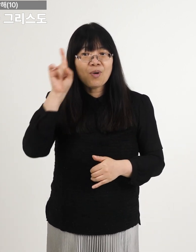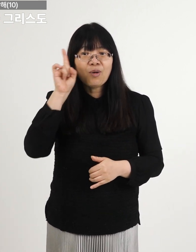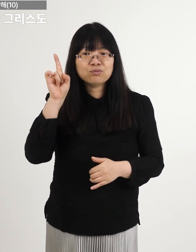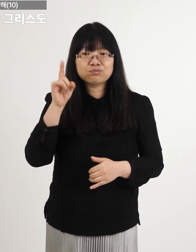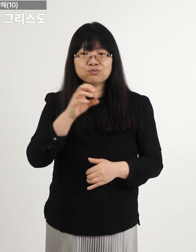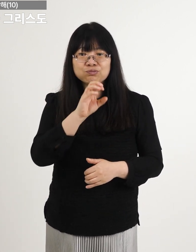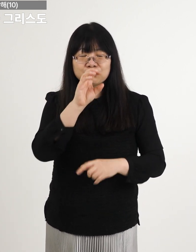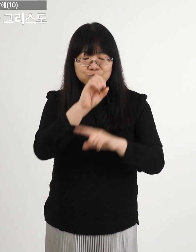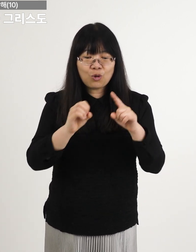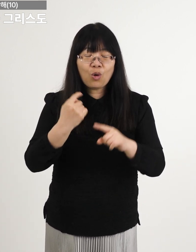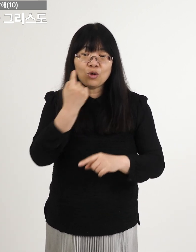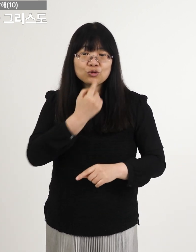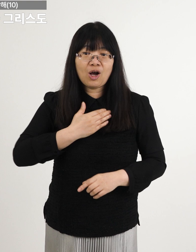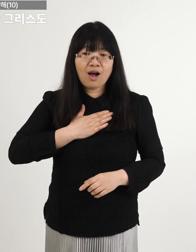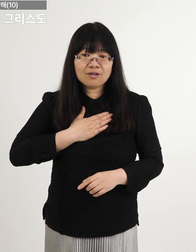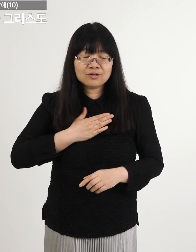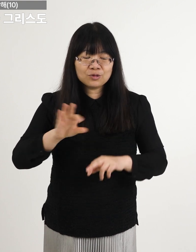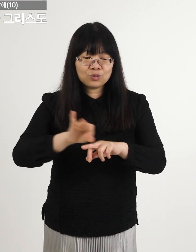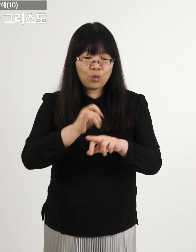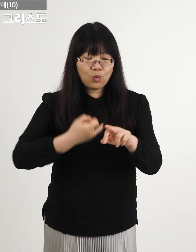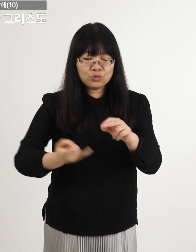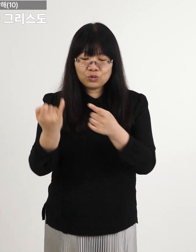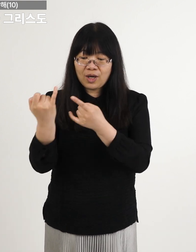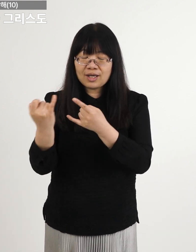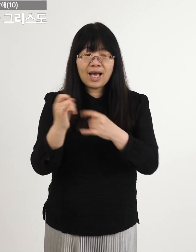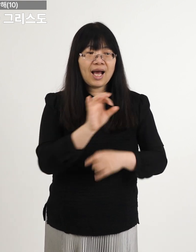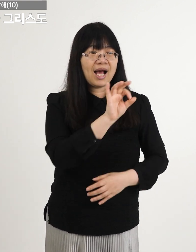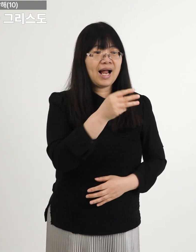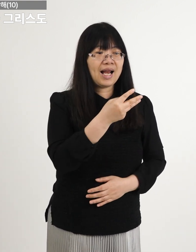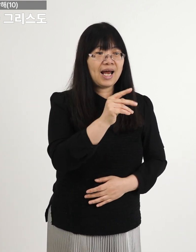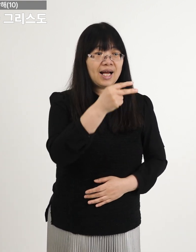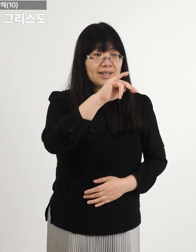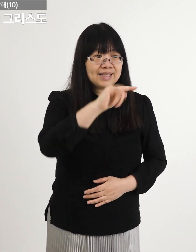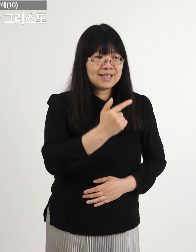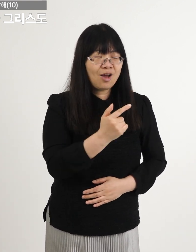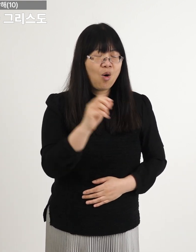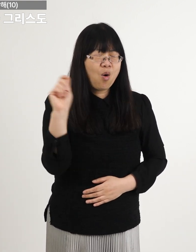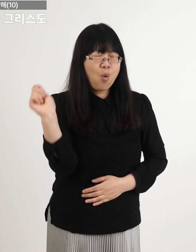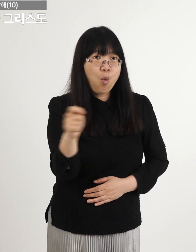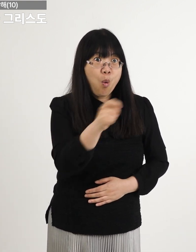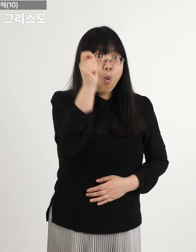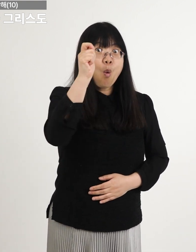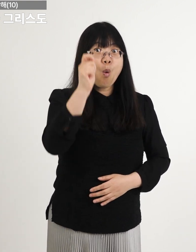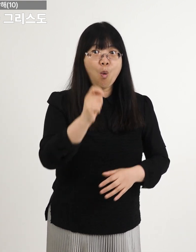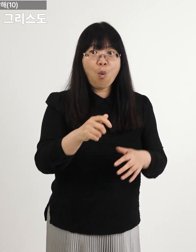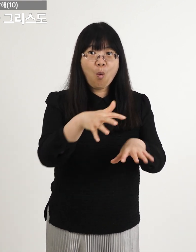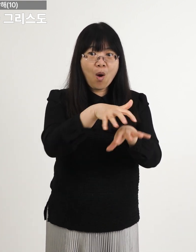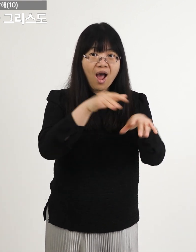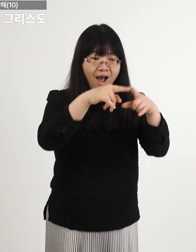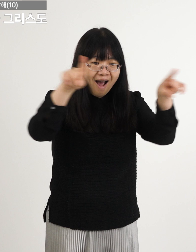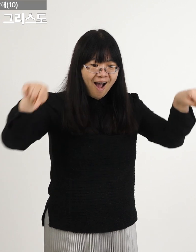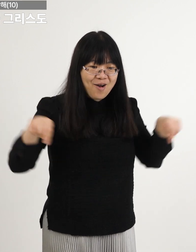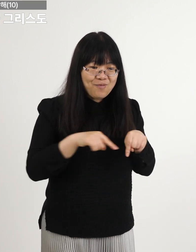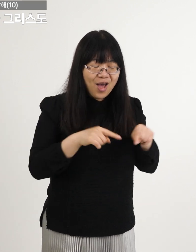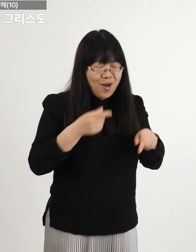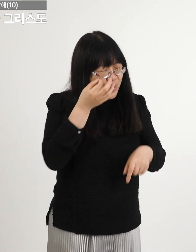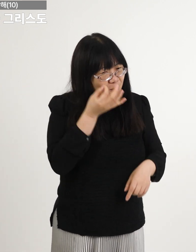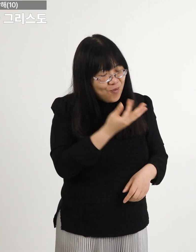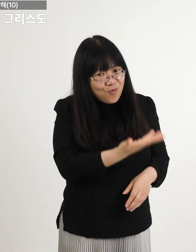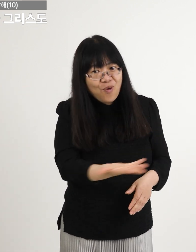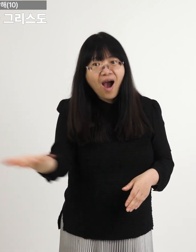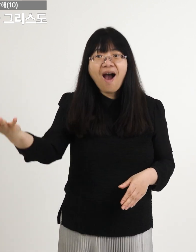알라딘이 매직 카펫을 펼쳐서 한 번도 상상 속에서도 갖지